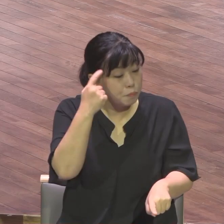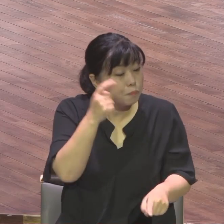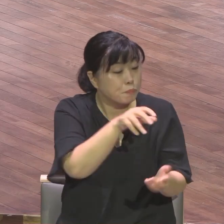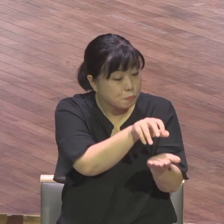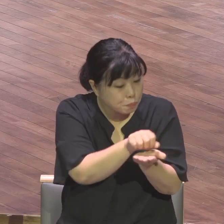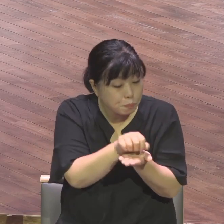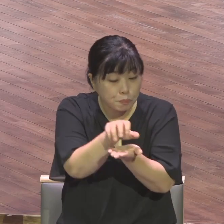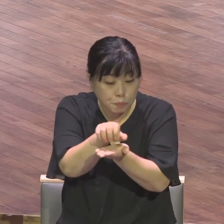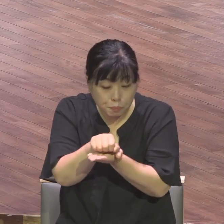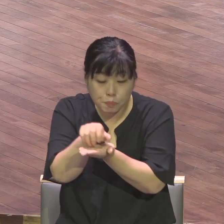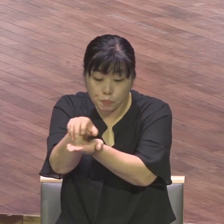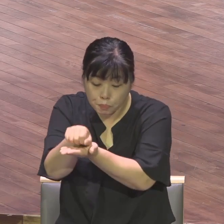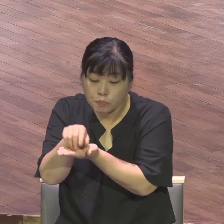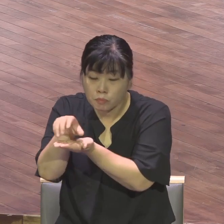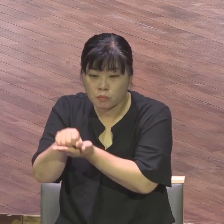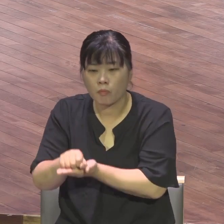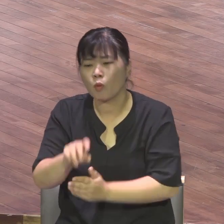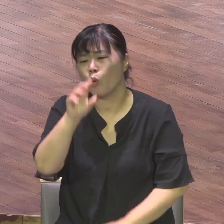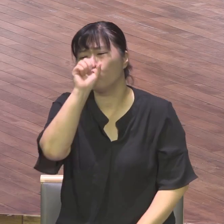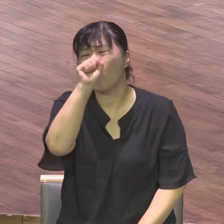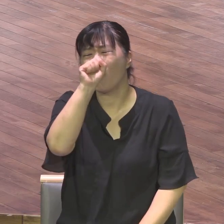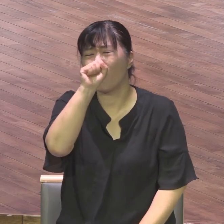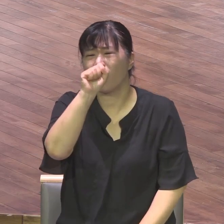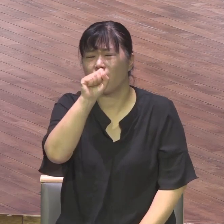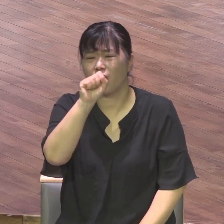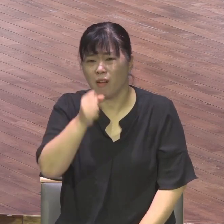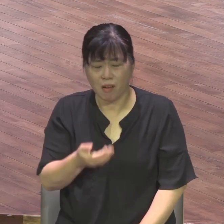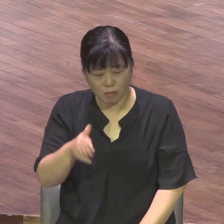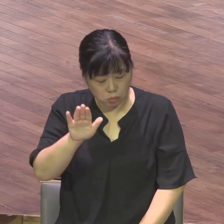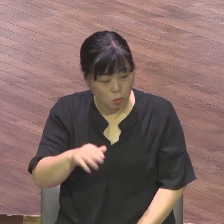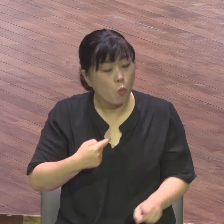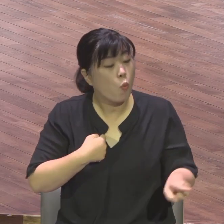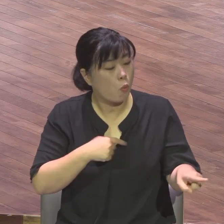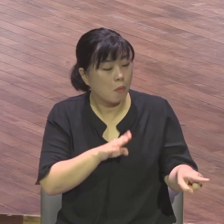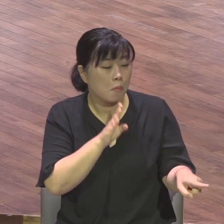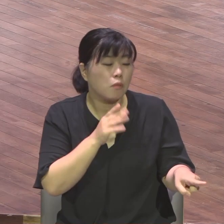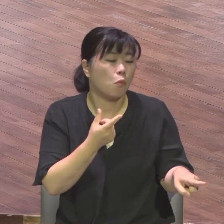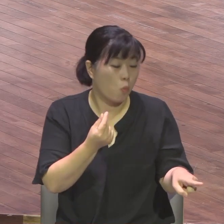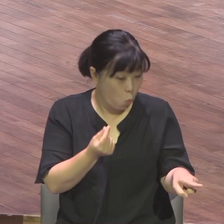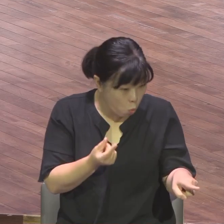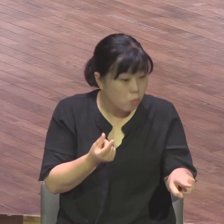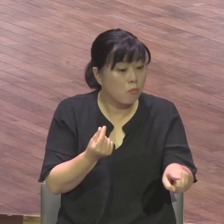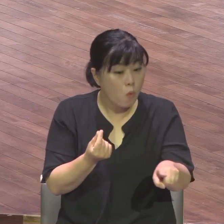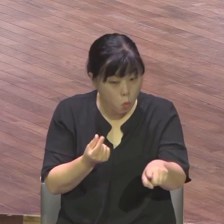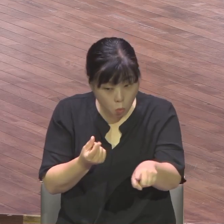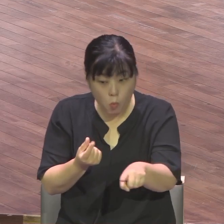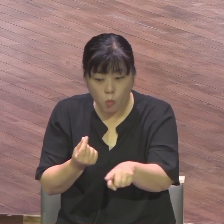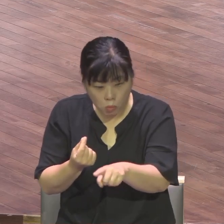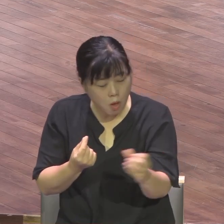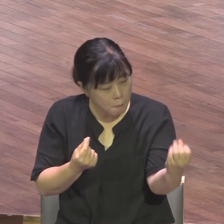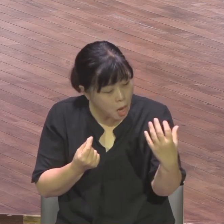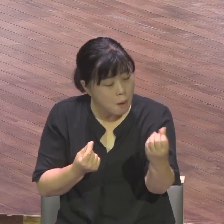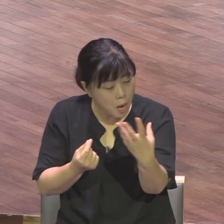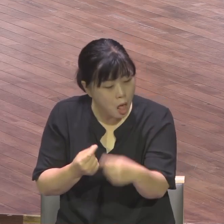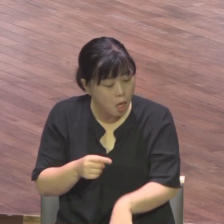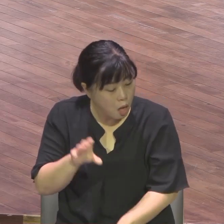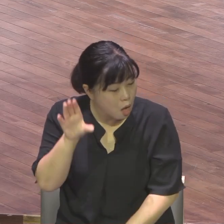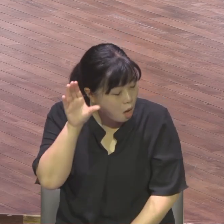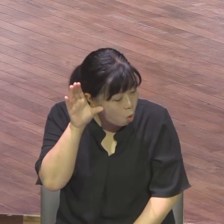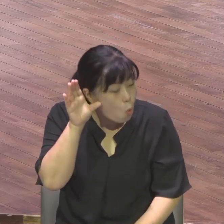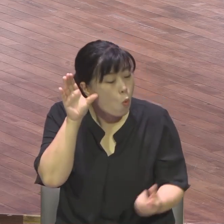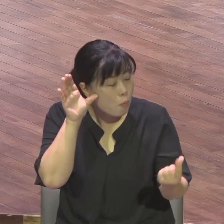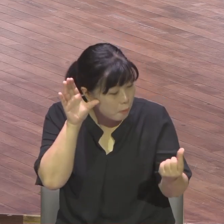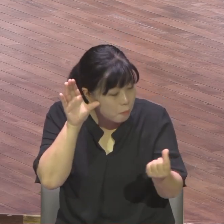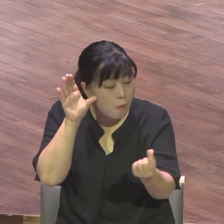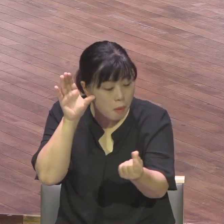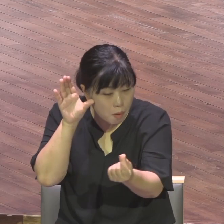있잖아요. 그 이해할 수가 그럴 수도 있겠다. 받아들여야 되잖아요. 내 마음 맞습니까?